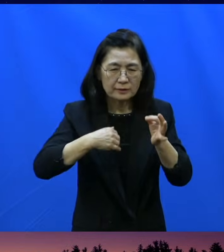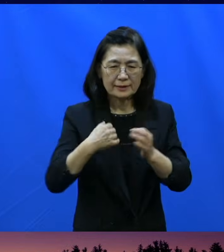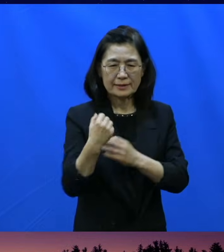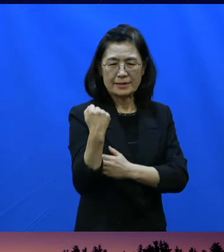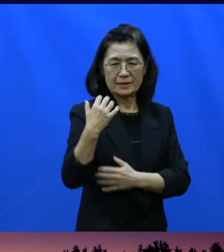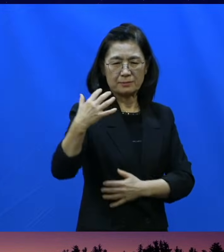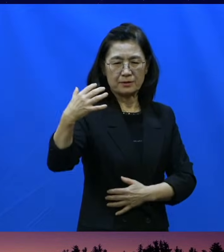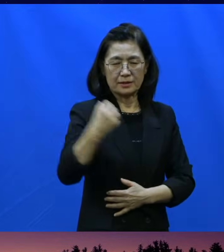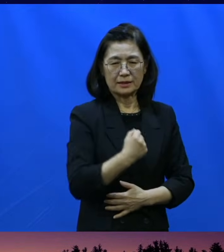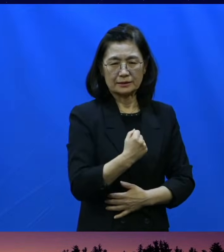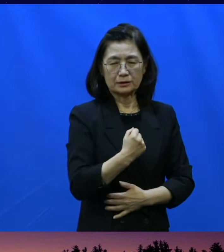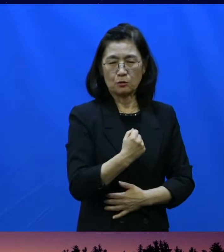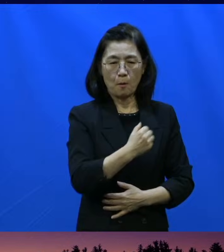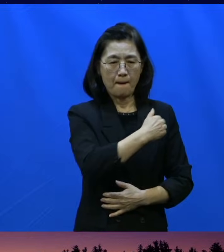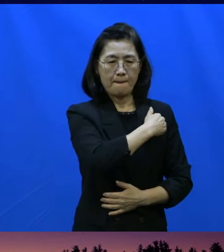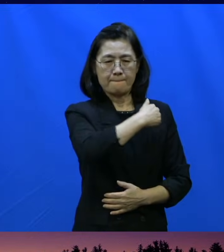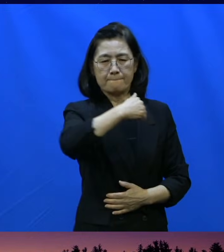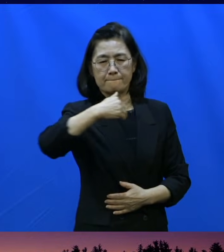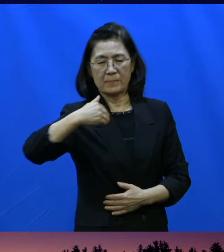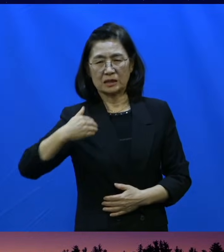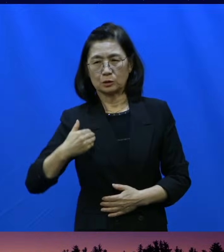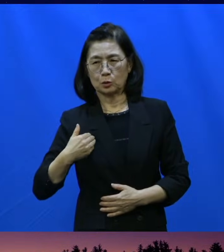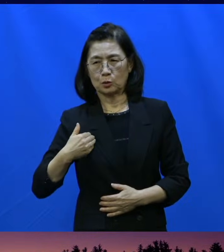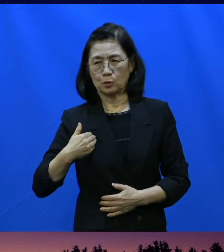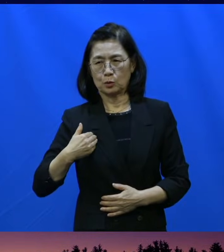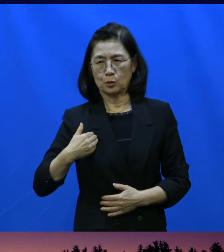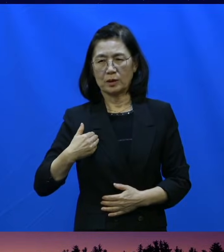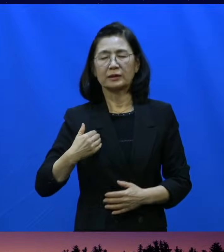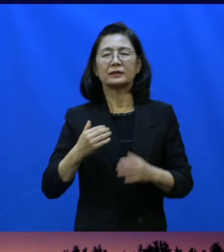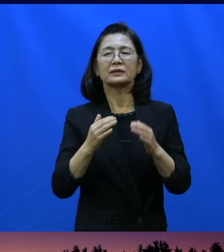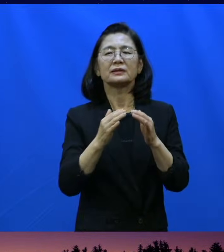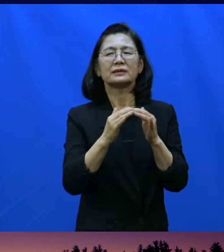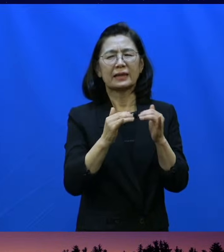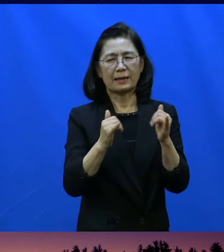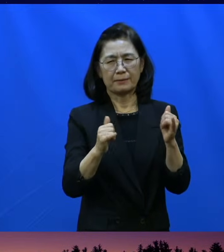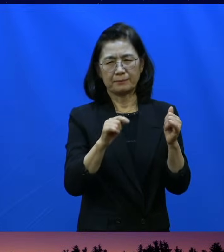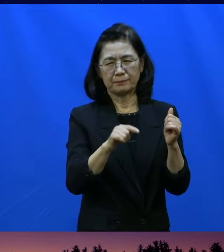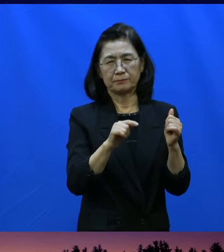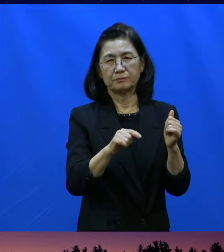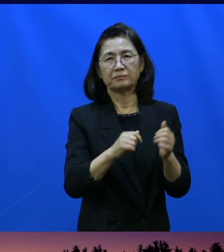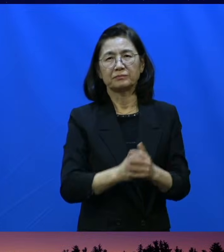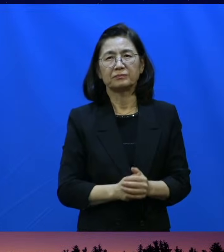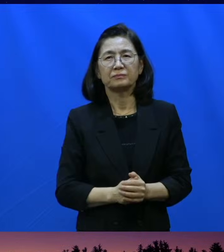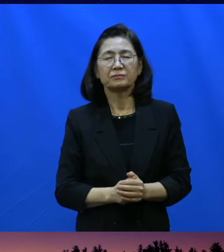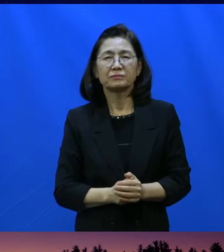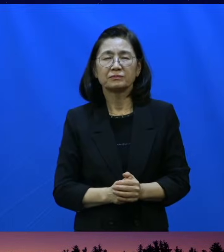도달하려고 하는 사람들, 종교적인 노력으로 하나님을 기쁘시게 하려고 하는 사람들.